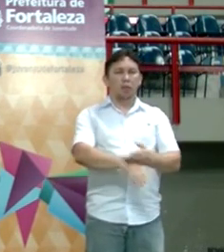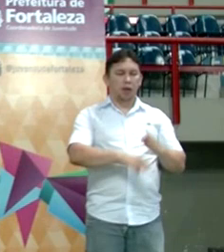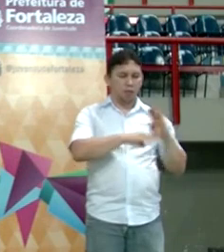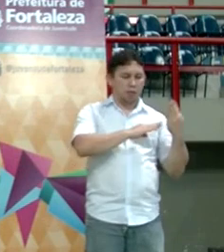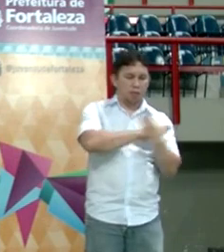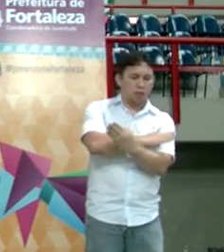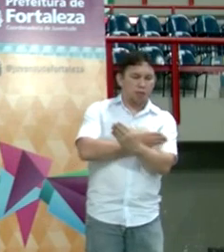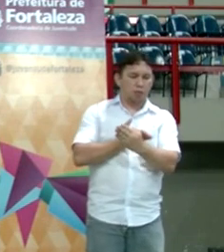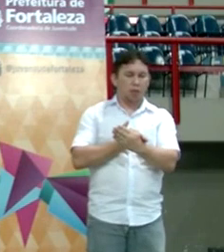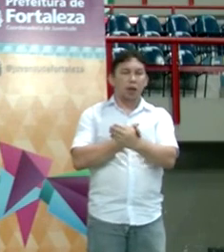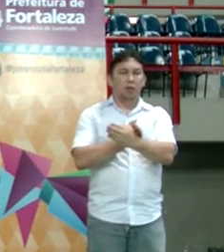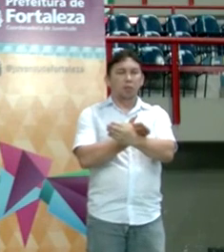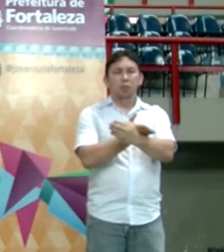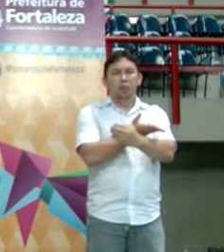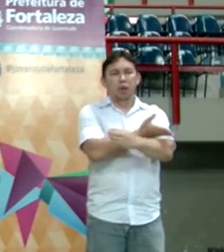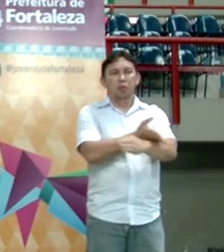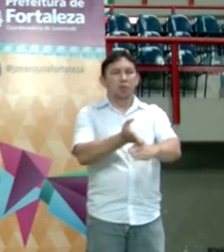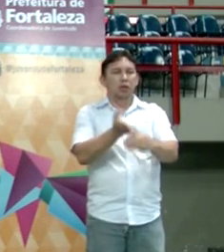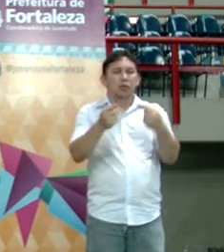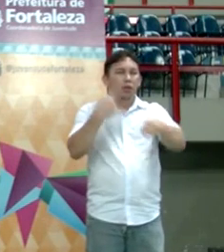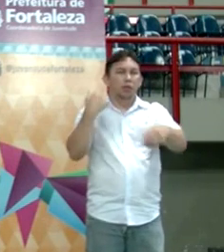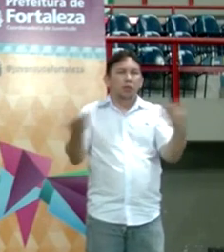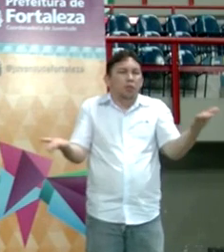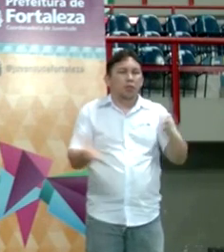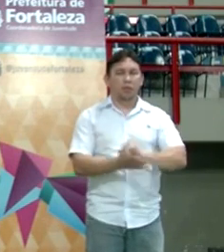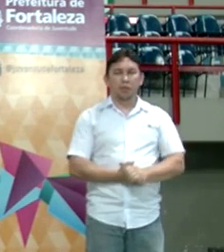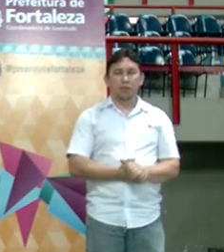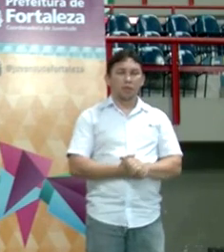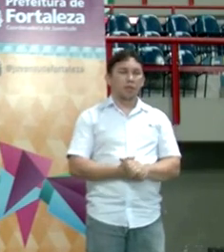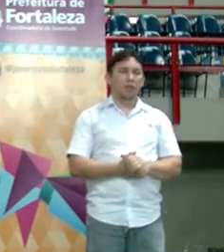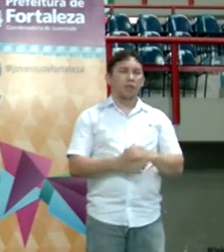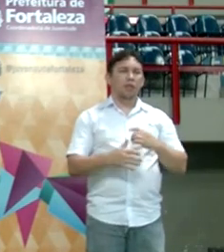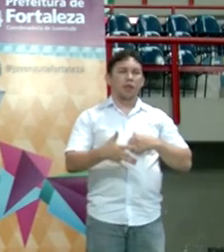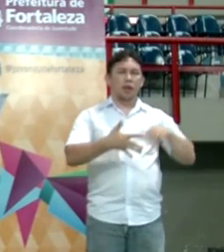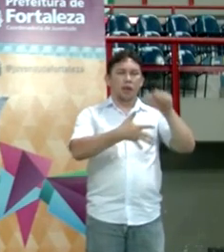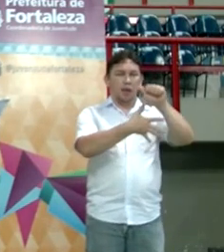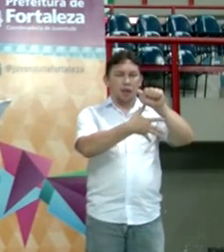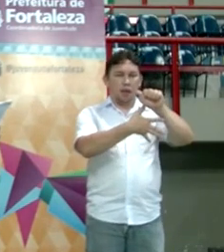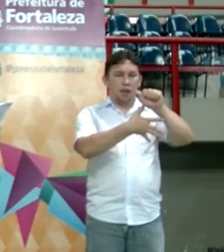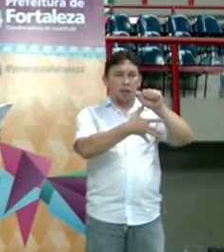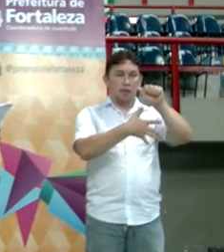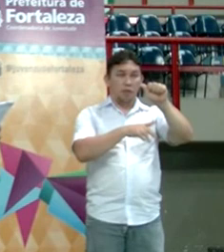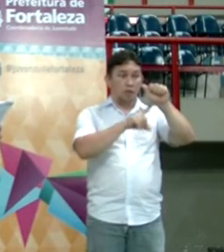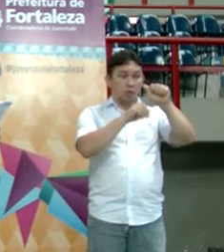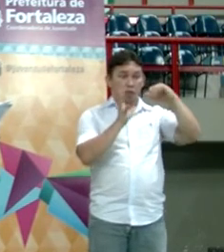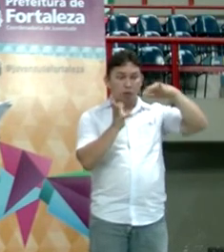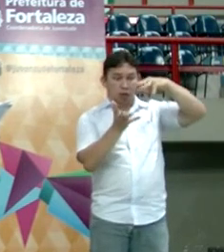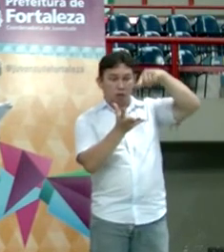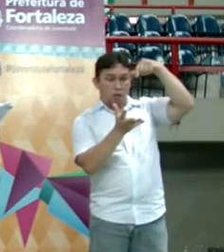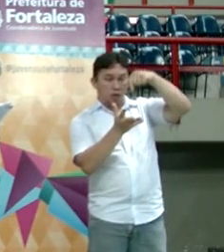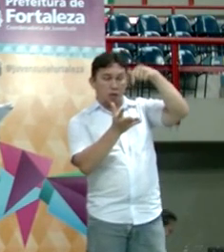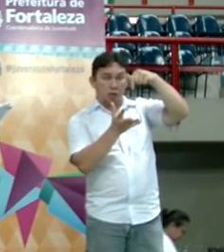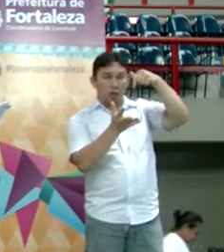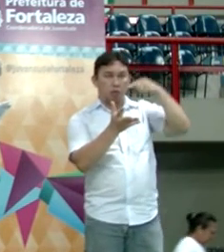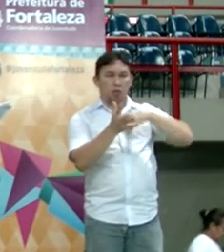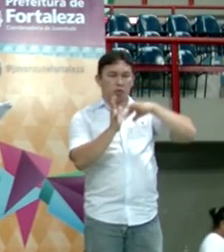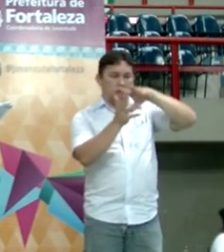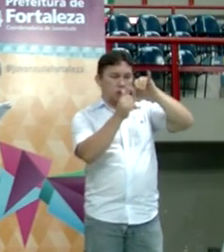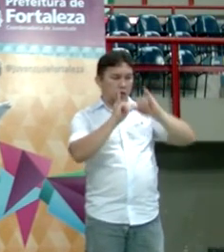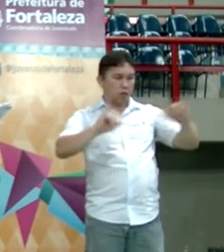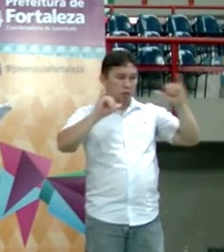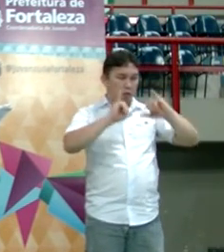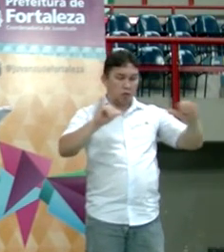é. Tá certo? Item A. No mundo às portas da globalização,